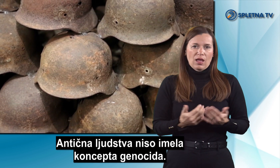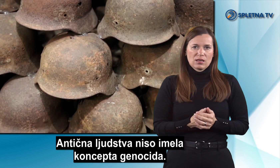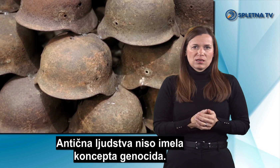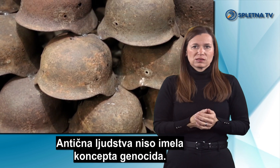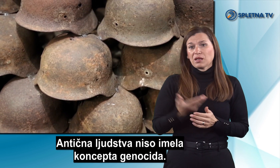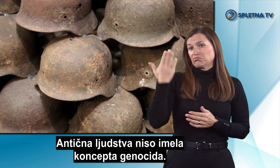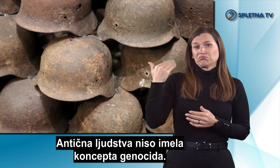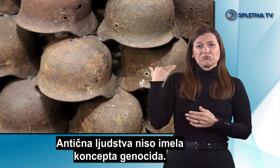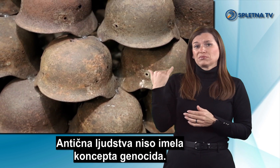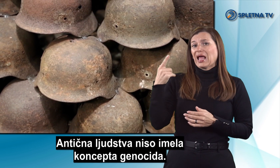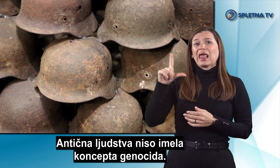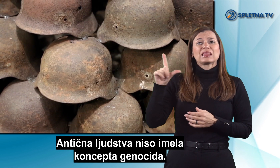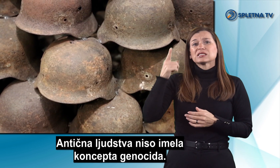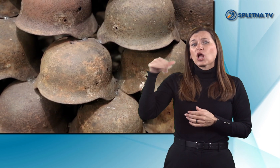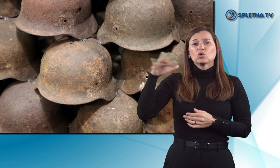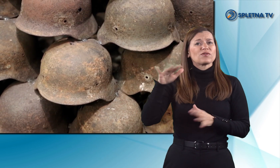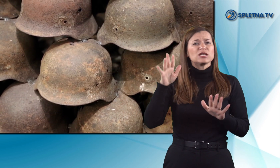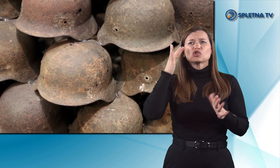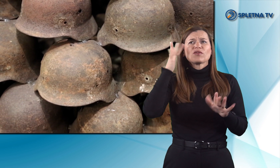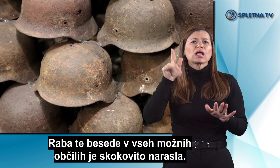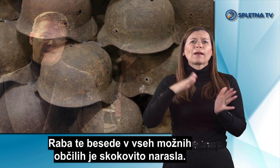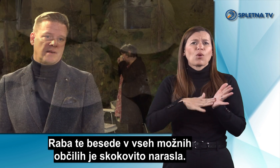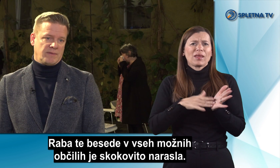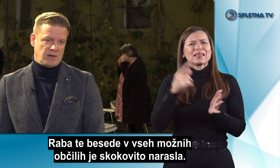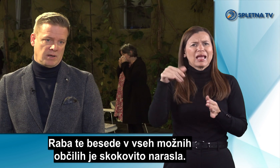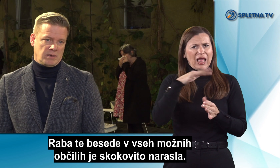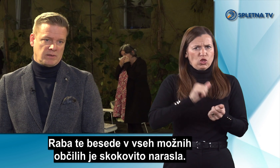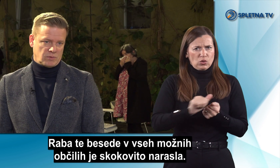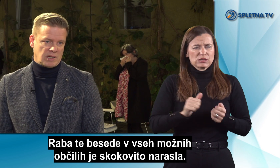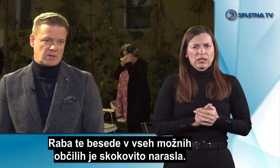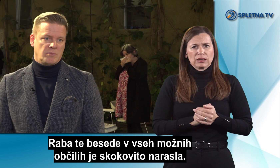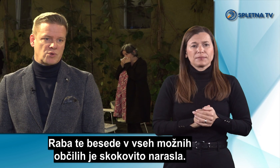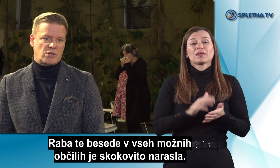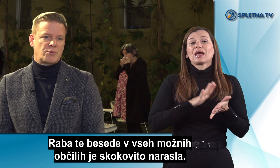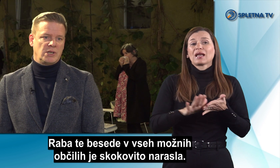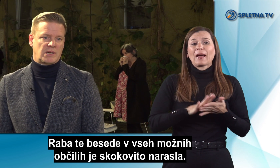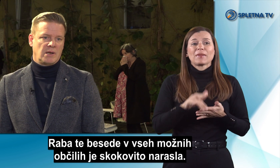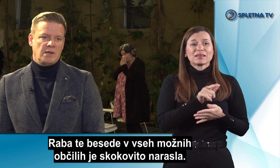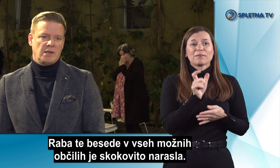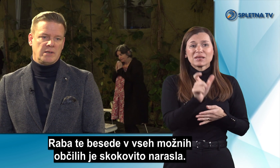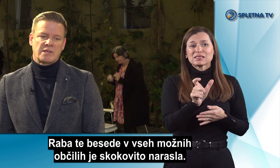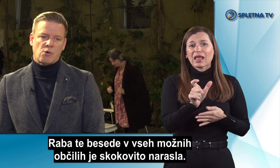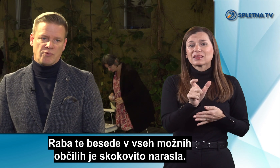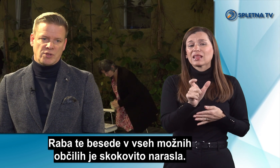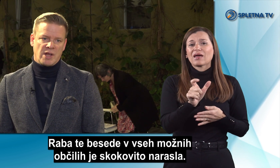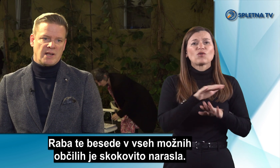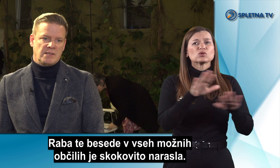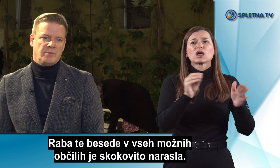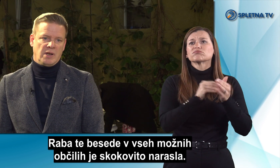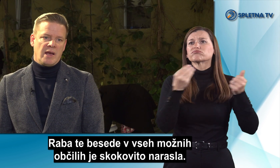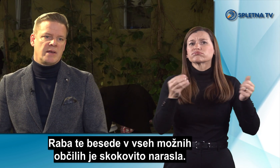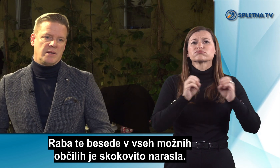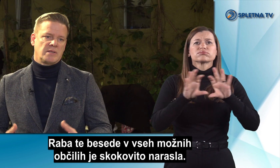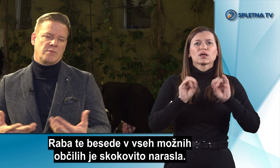imela koncepta genocida. Raba te besede v vseh možnih občilih je skokovito